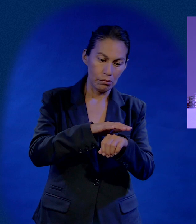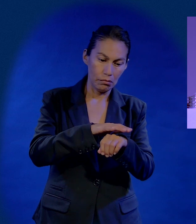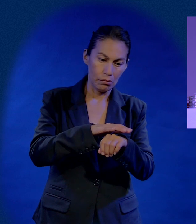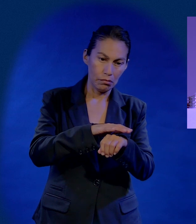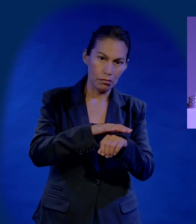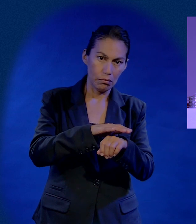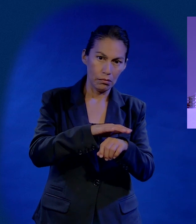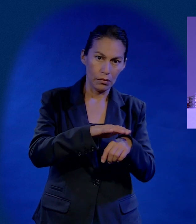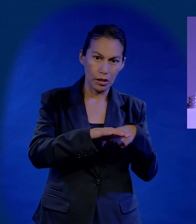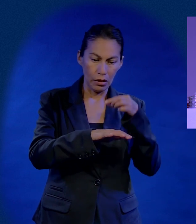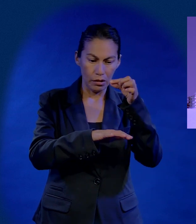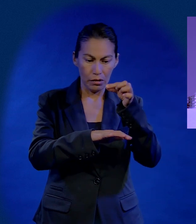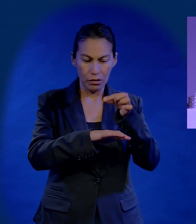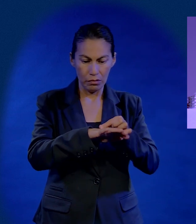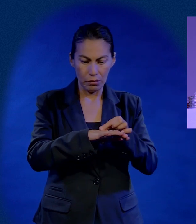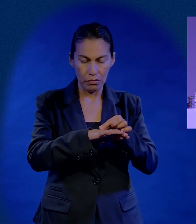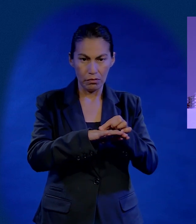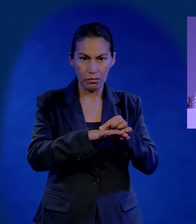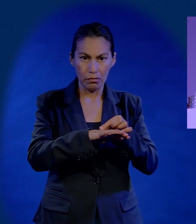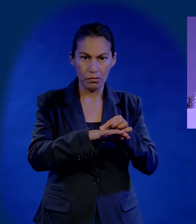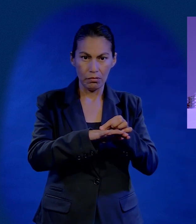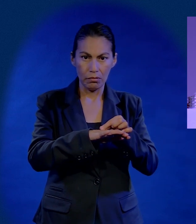miré encima de mi mano la suya